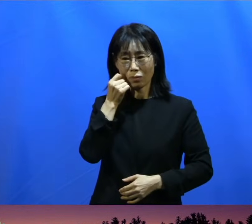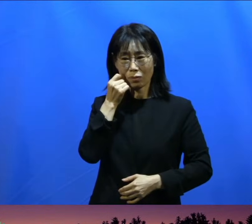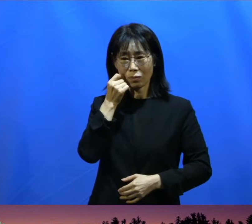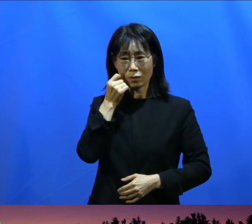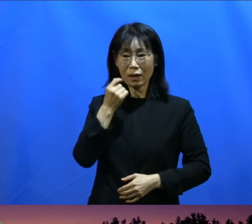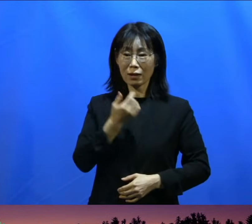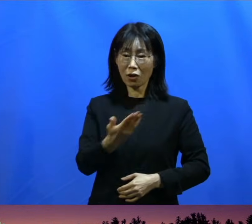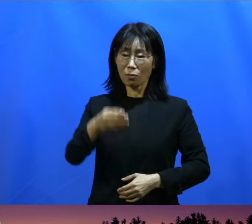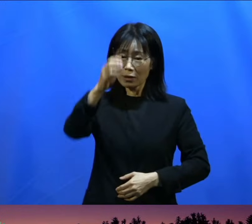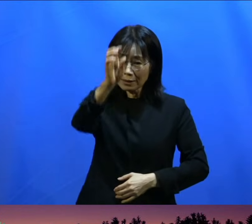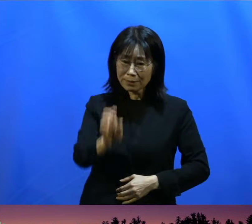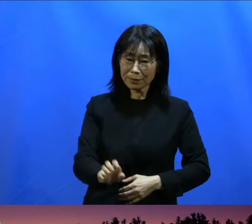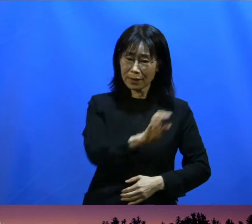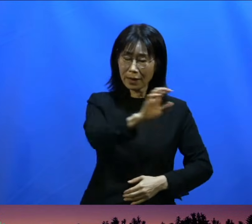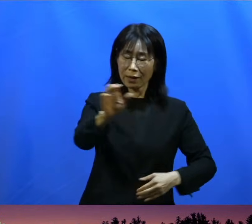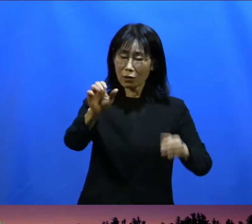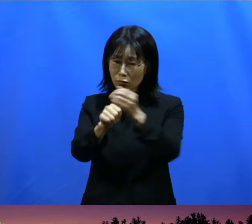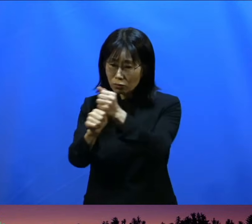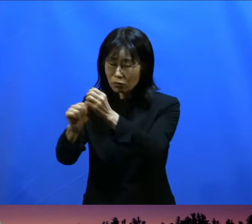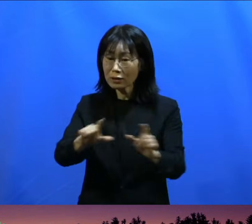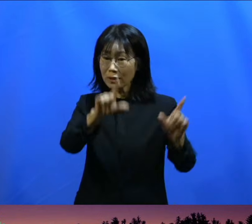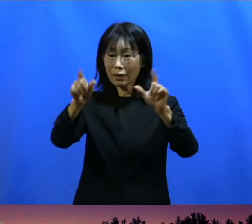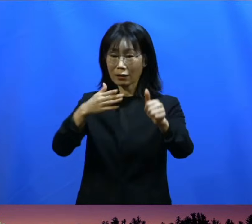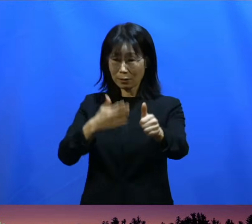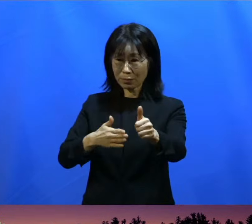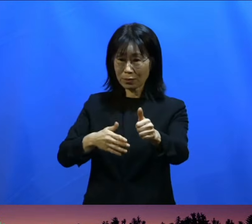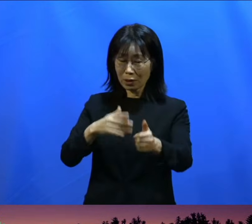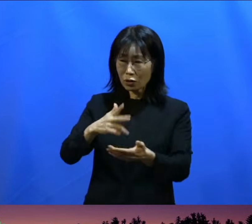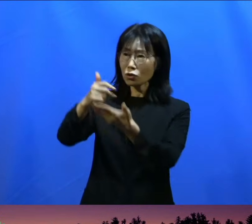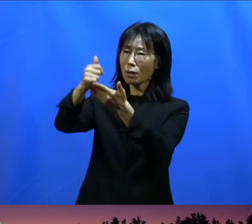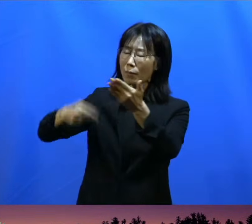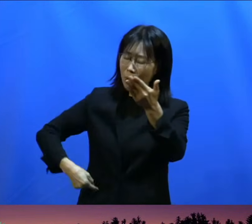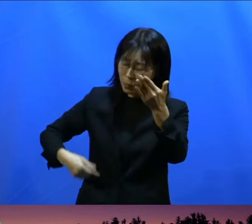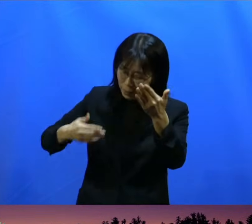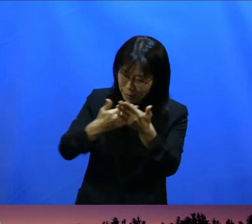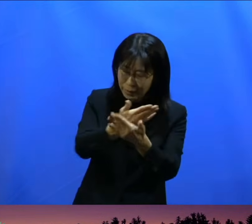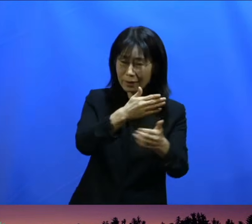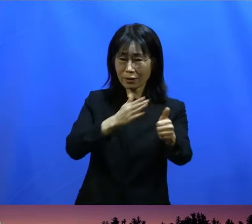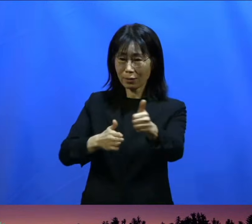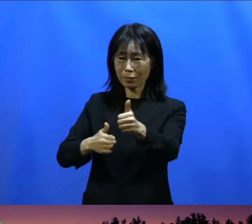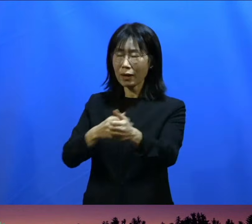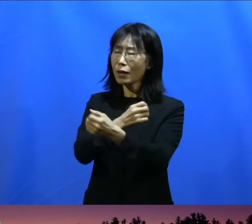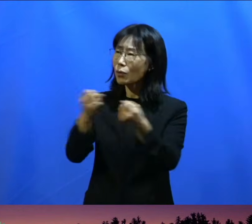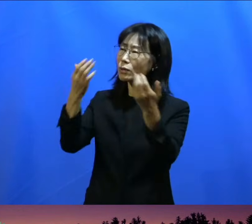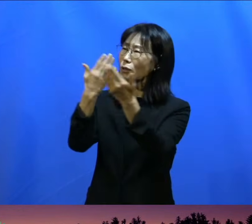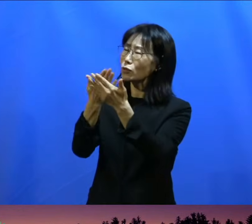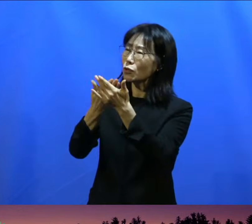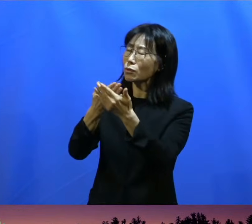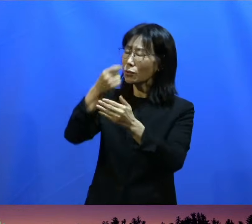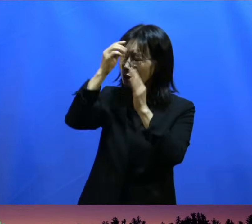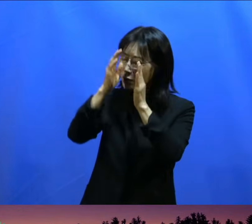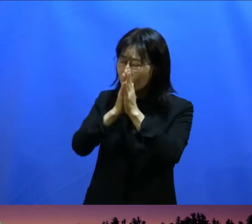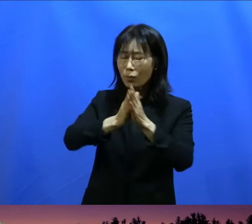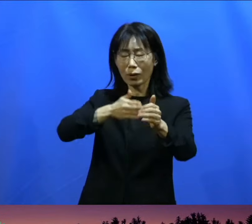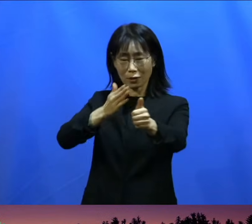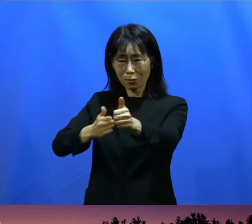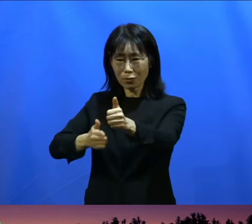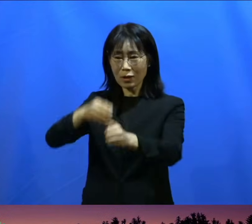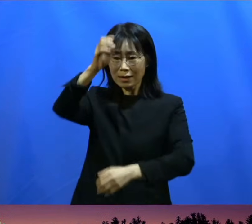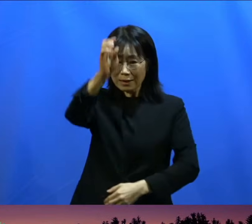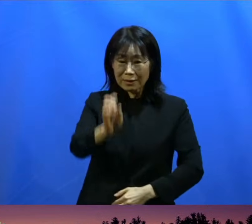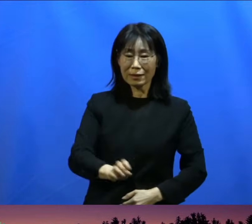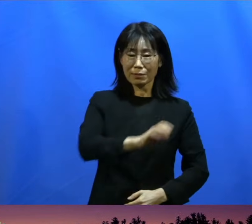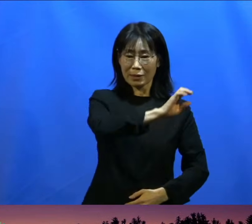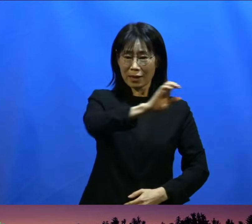그리스도의 십자가 앞으로 나가십시다. 오늘 우리가 주님 앞에 회개합시다. 용서를 구합시다. 주의